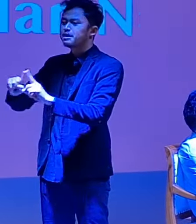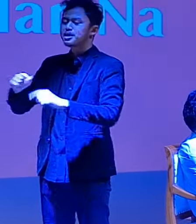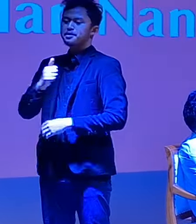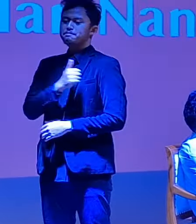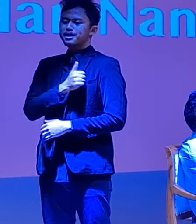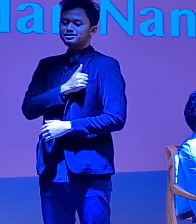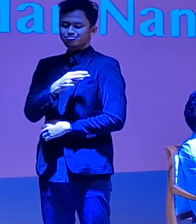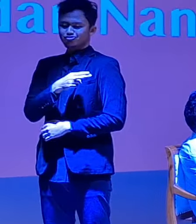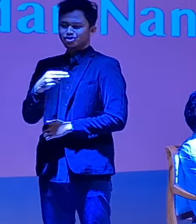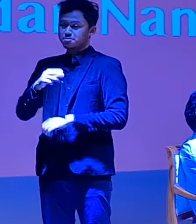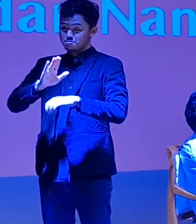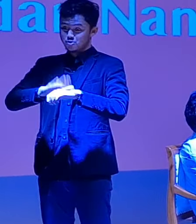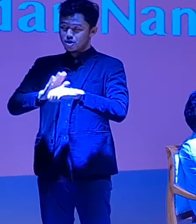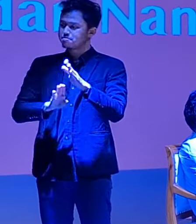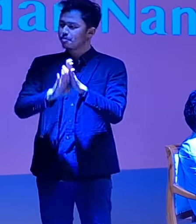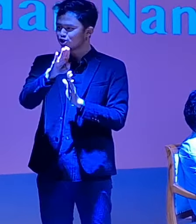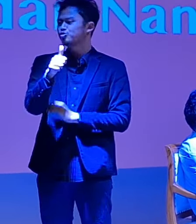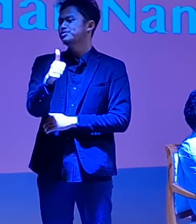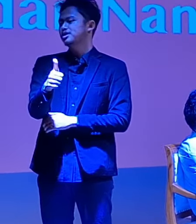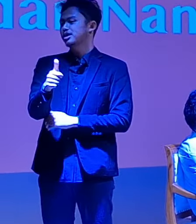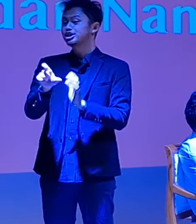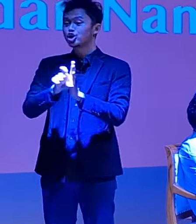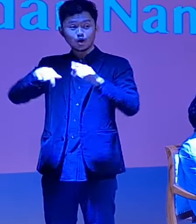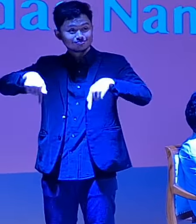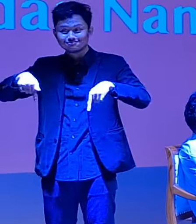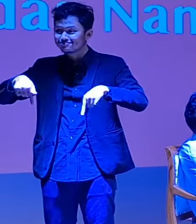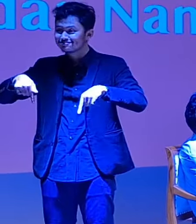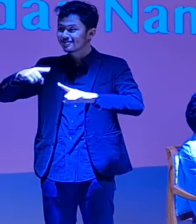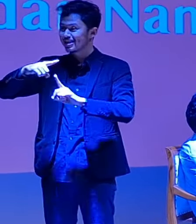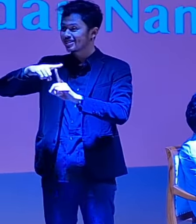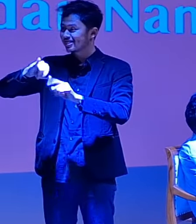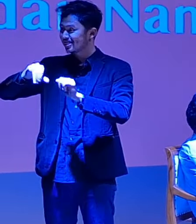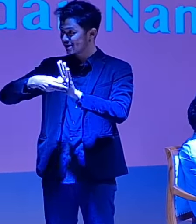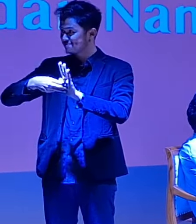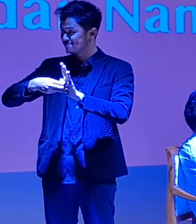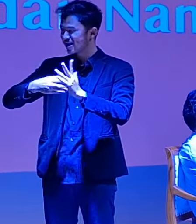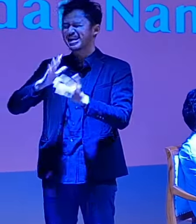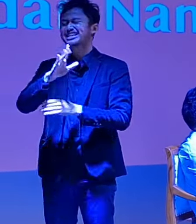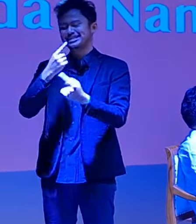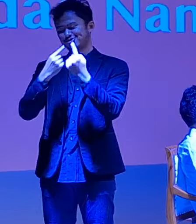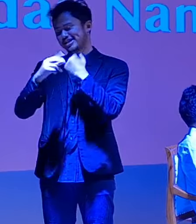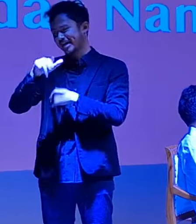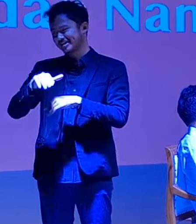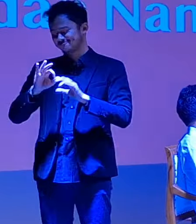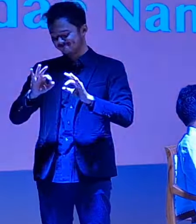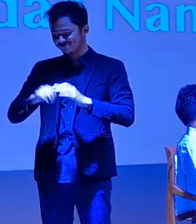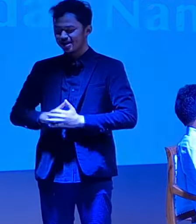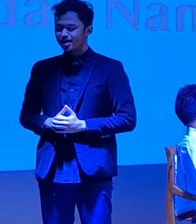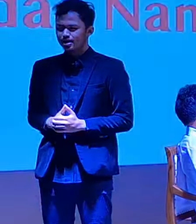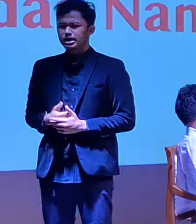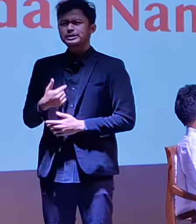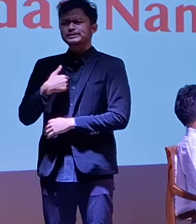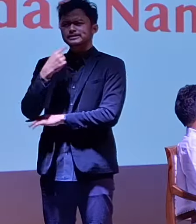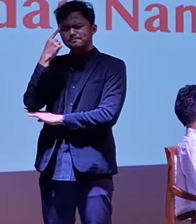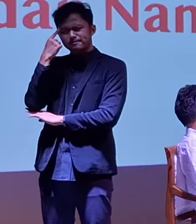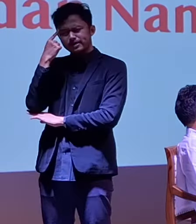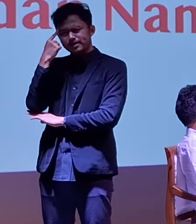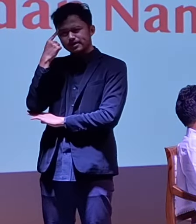dorong. Termasuk diantaranya adalah pembangunan Taman Ismail Marzuki ini. Tapi nanti kita diskusikan berikutnya. Jadi, saya